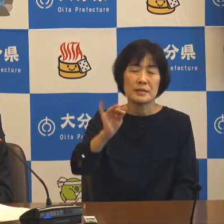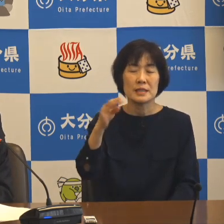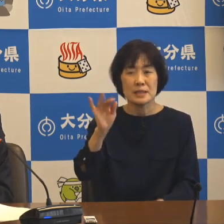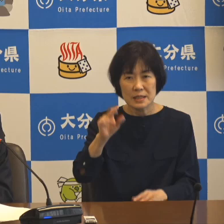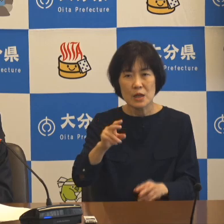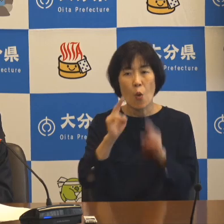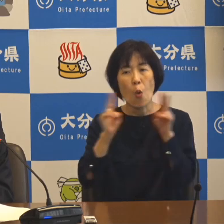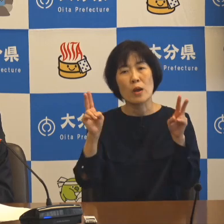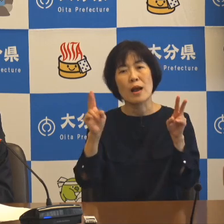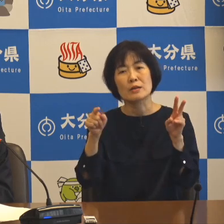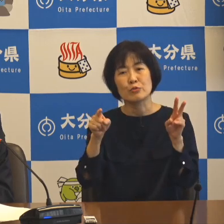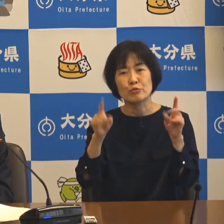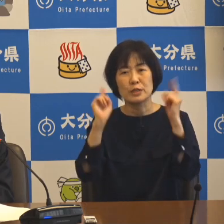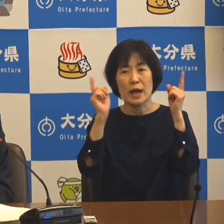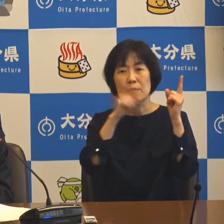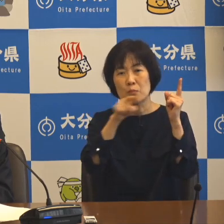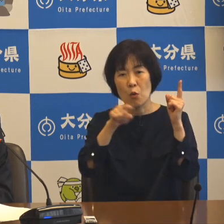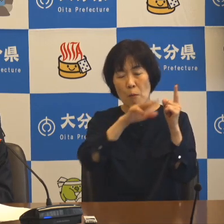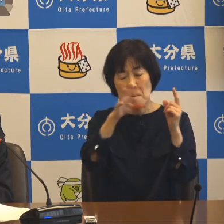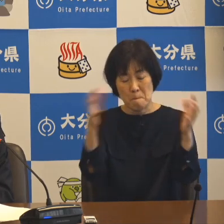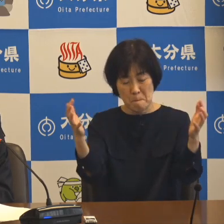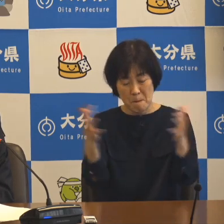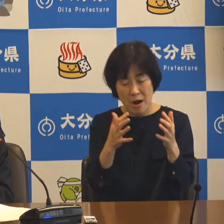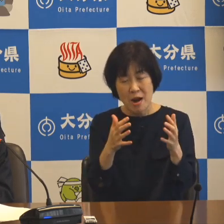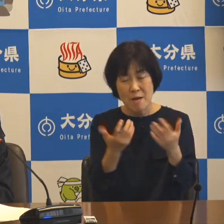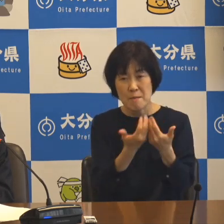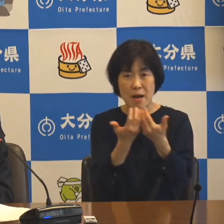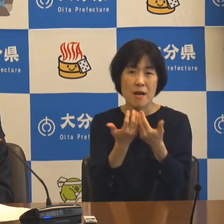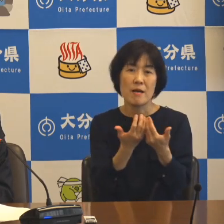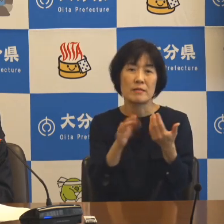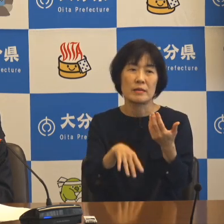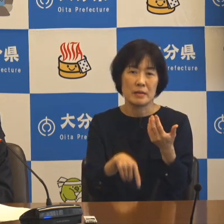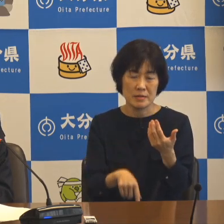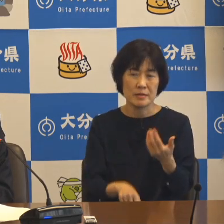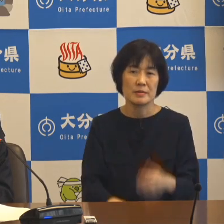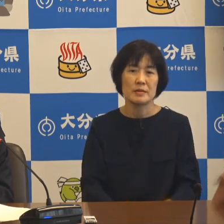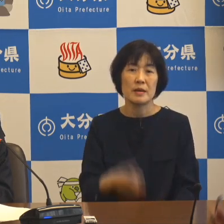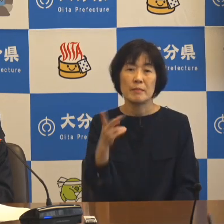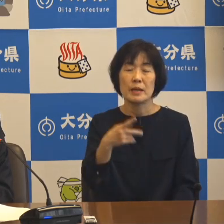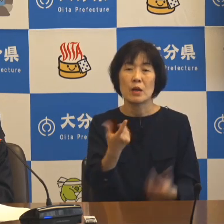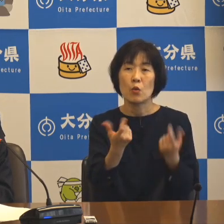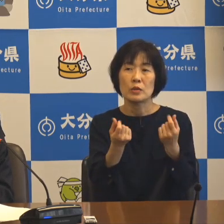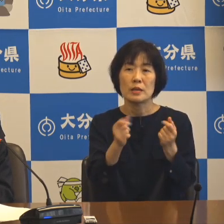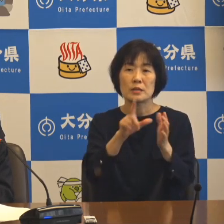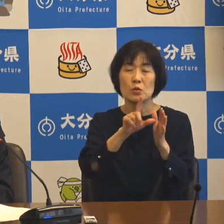でありましたし、それと同じ時期に、